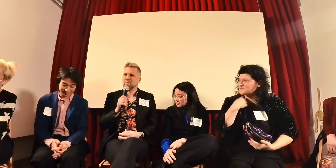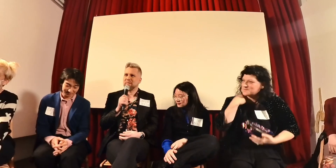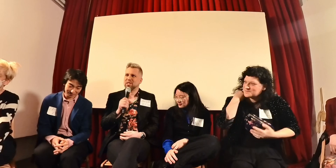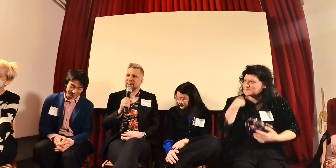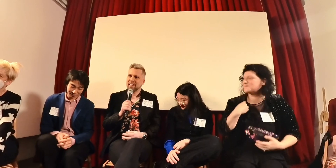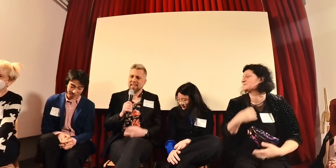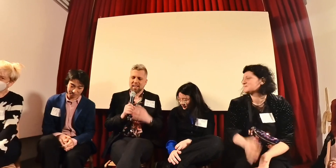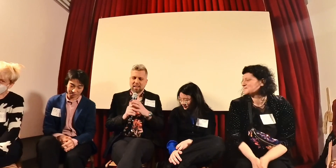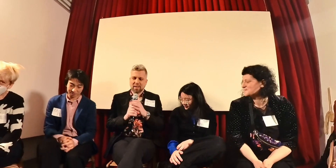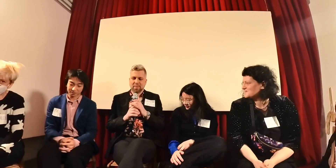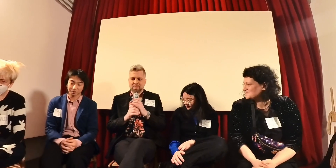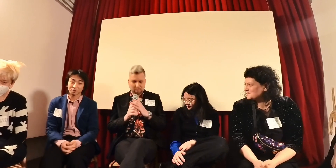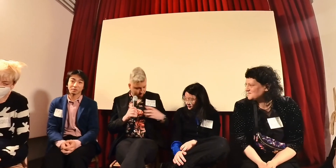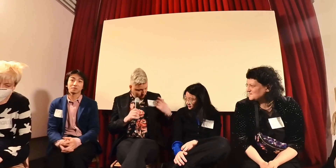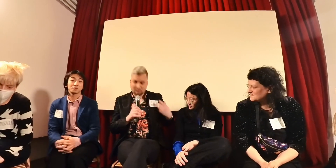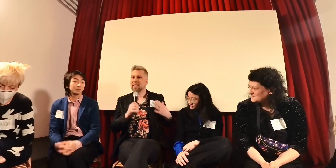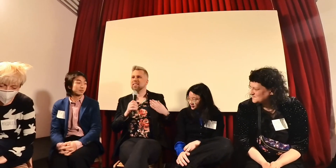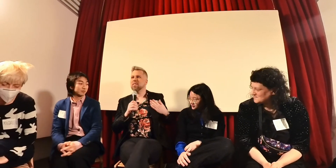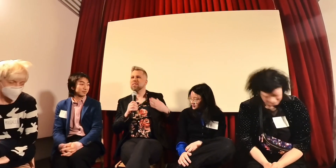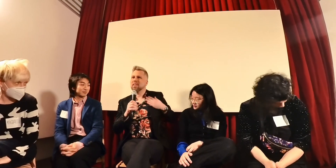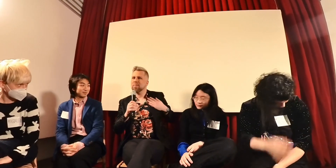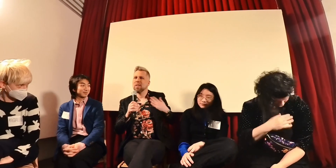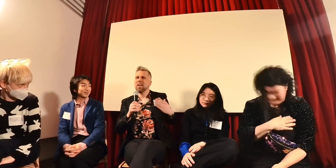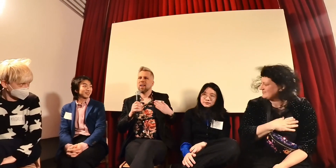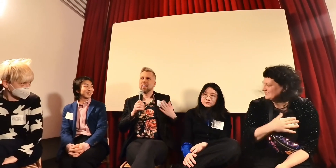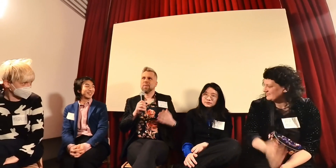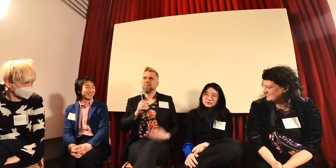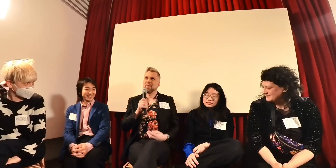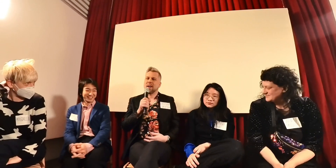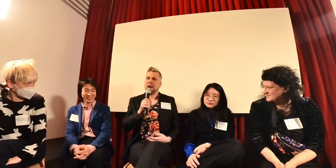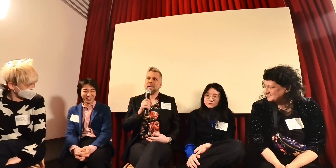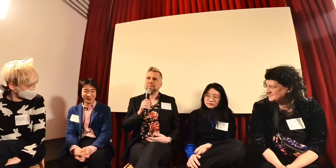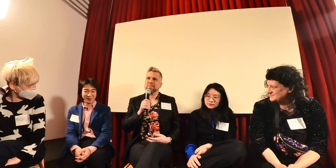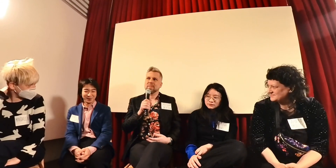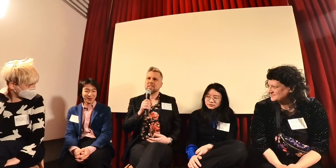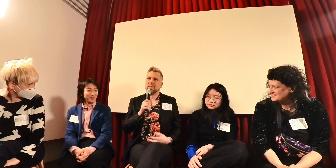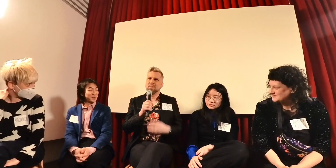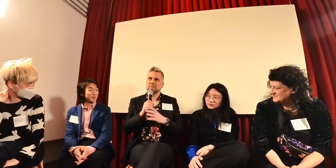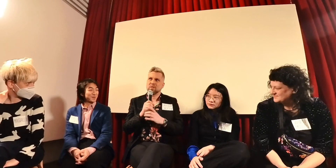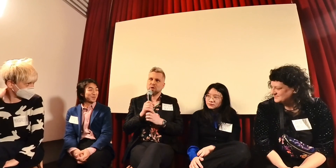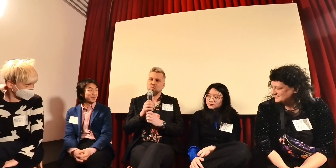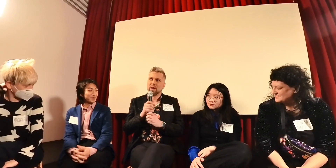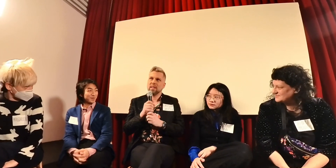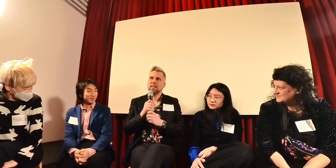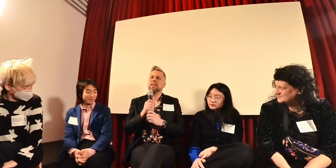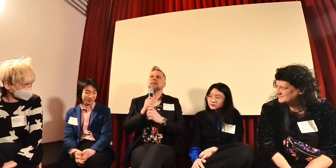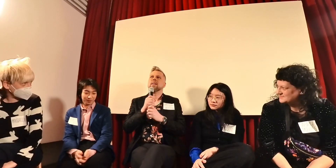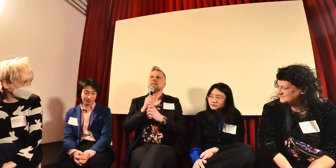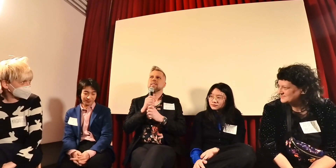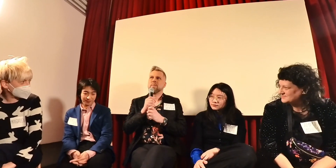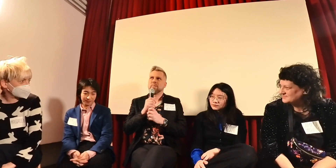Dobrý den, dobrý večer. Já se jmenuji Ladislav teda. A jsem historik